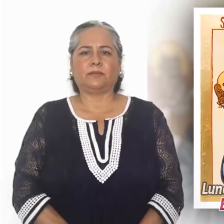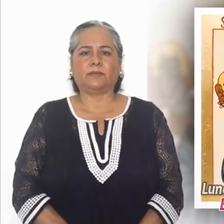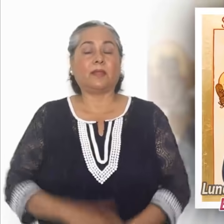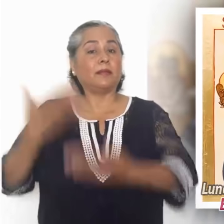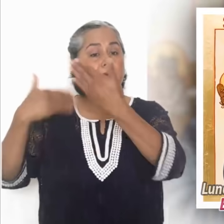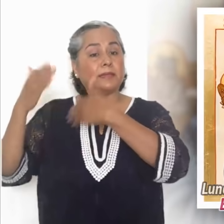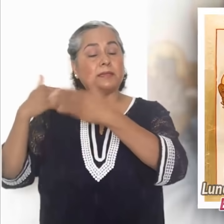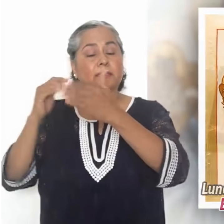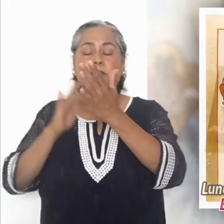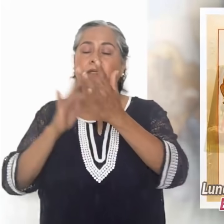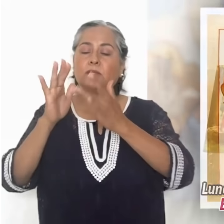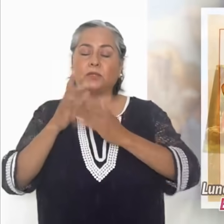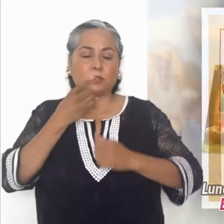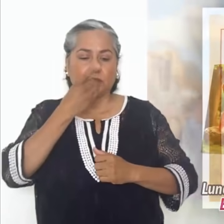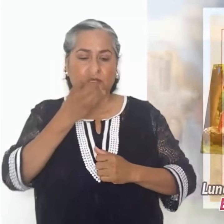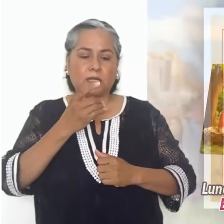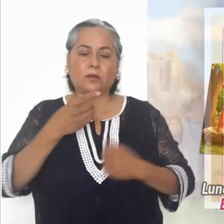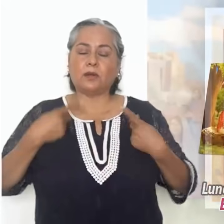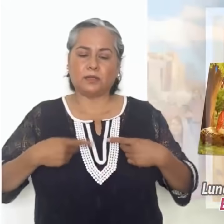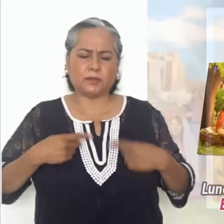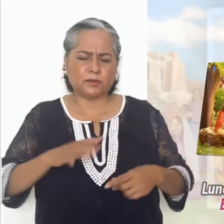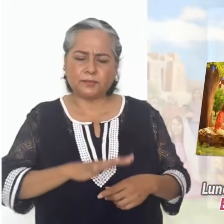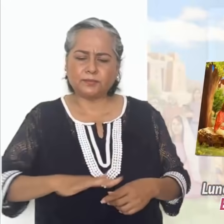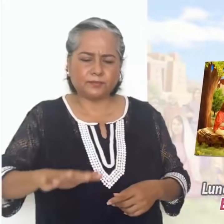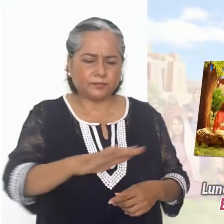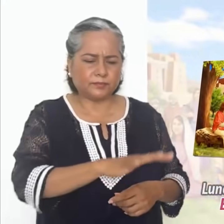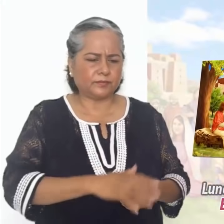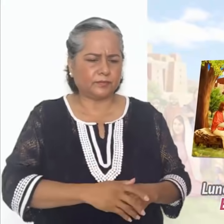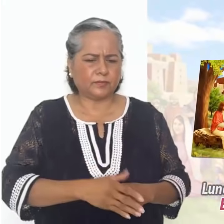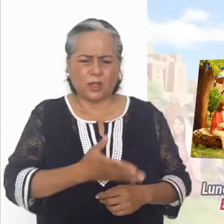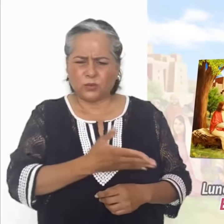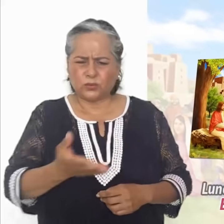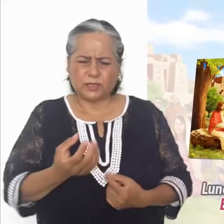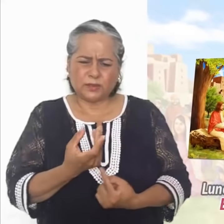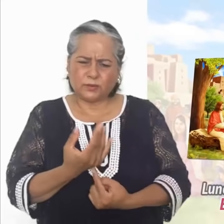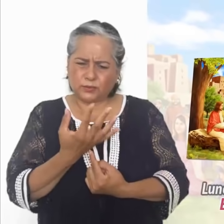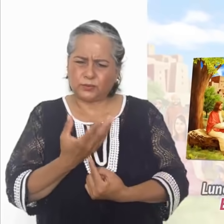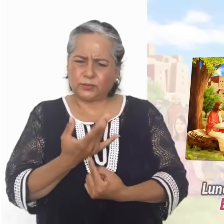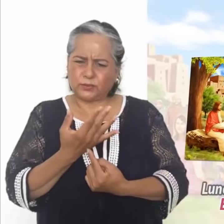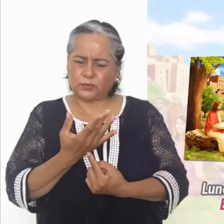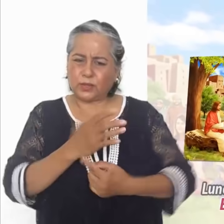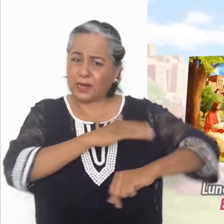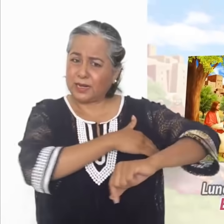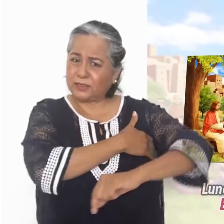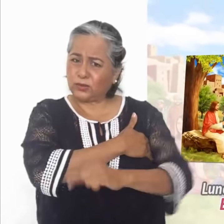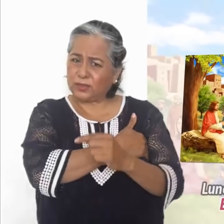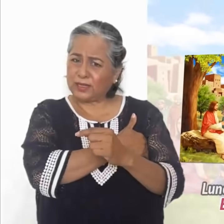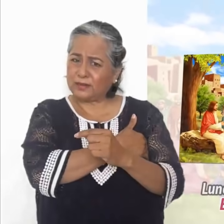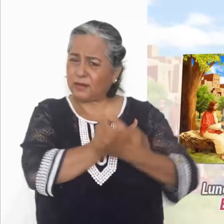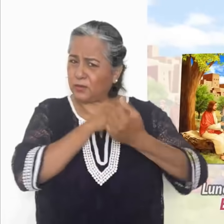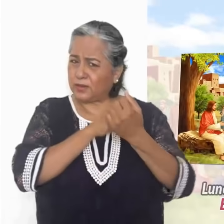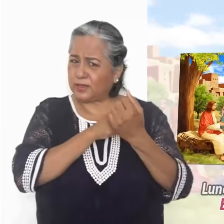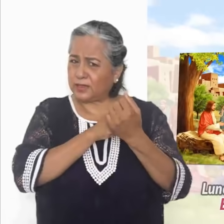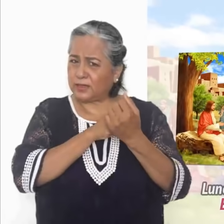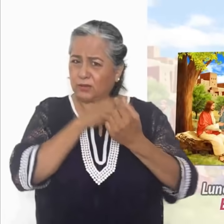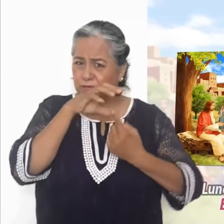18. En aquel tiempo, Jesús dijo a la multitud: nadie enciende una vela y la